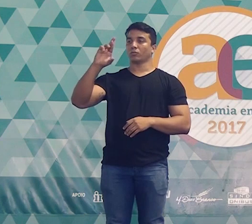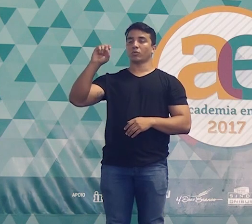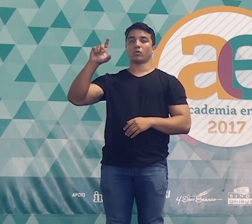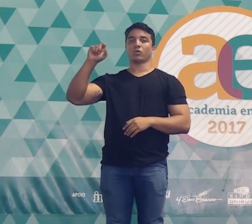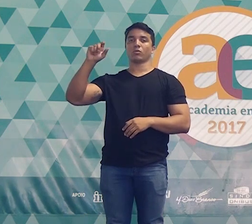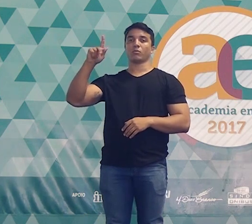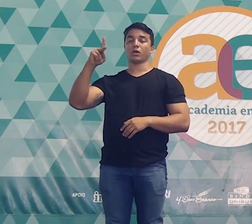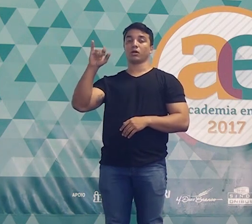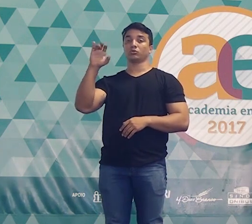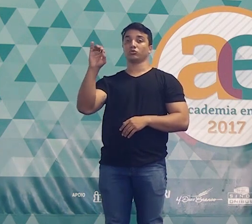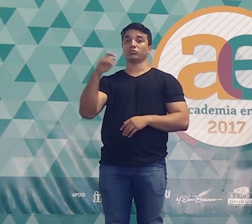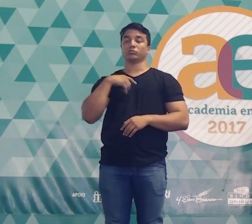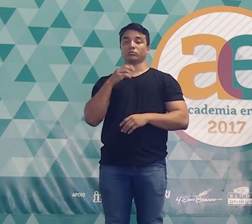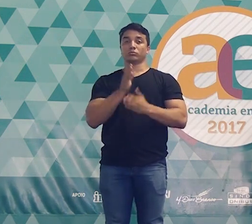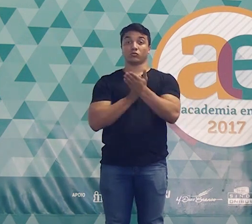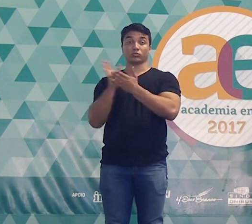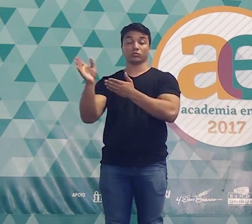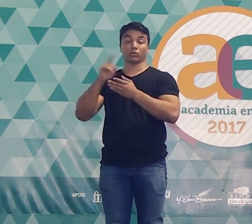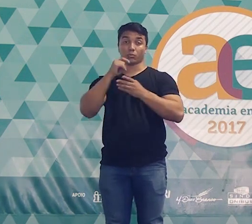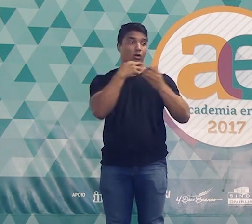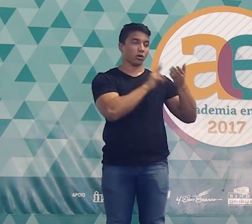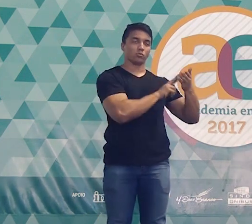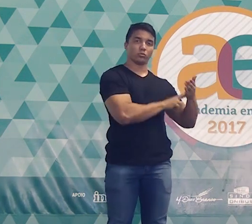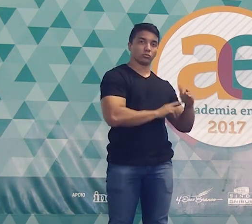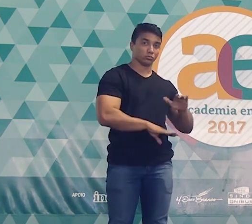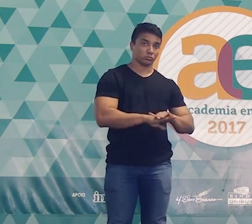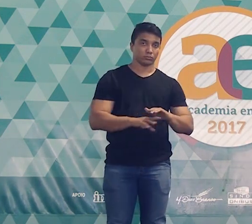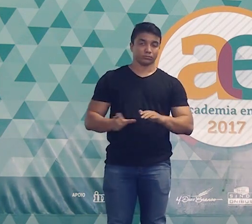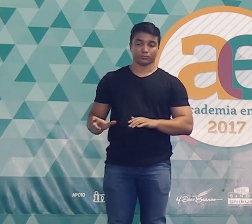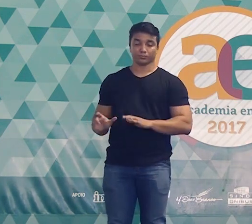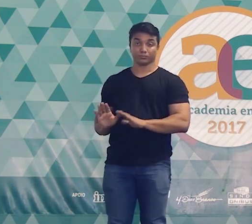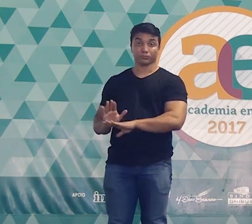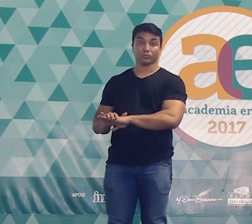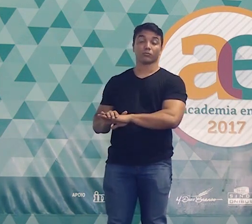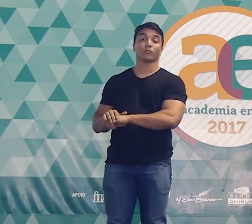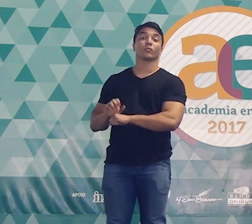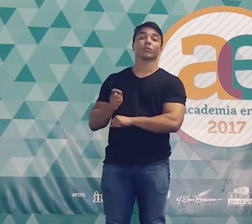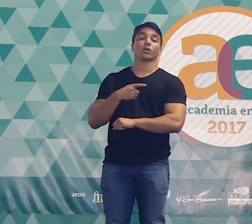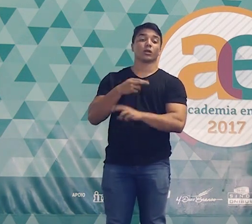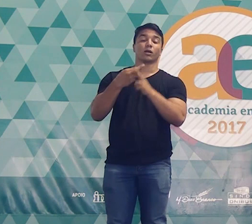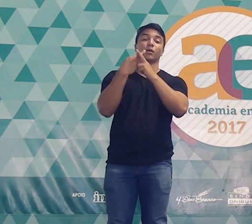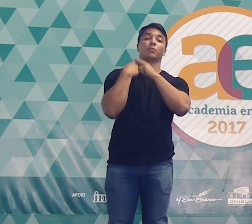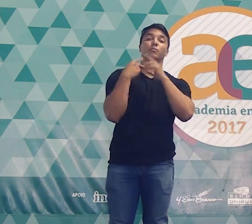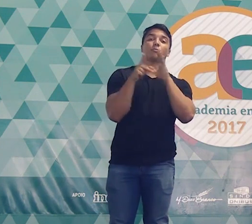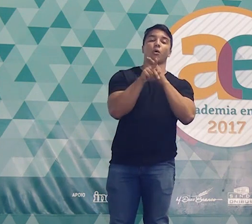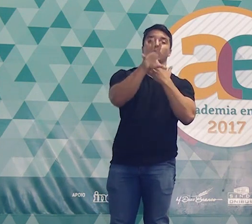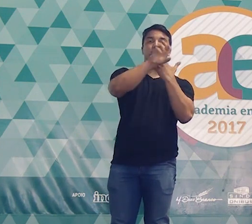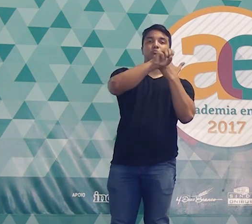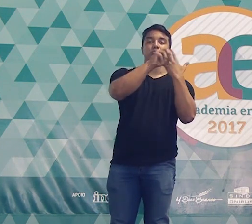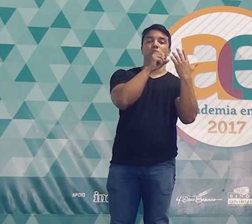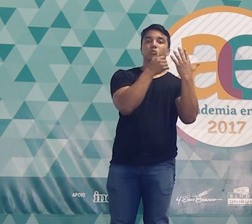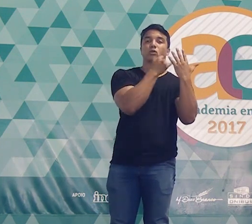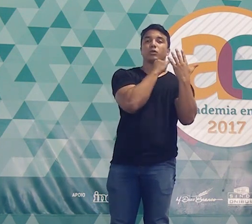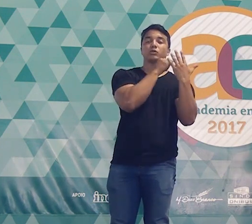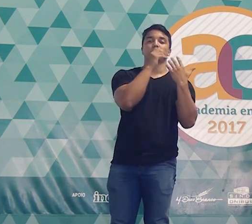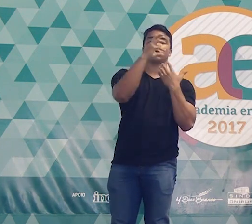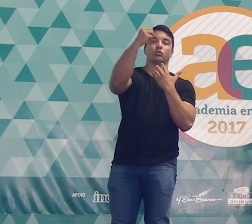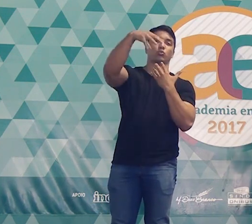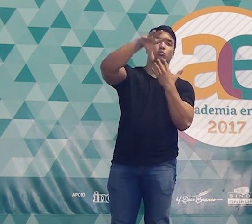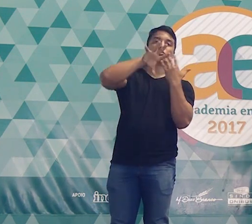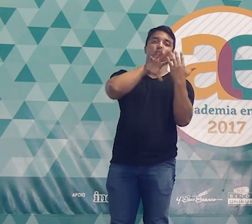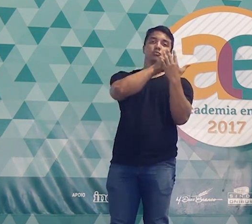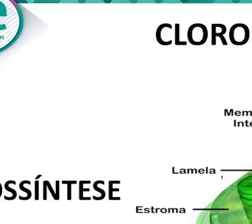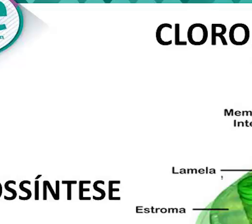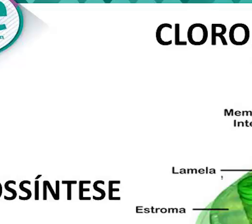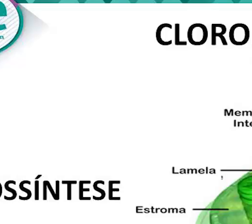eu vou passar direto, depois eu respondo tudo que está na minha mão. O cloroplasto é responsável pela atividade fotossintética. Tá? Então, onde